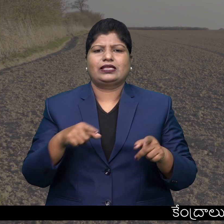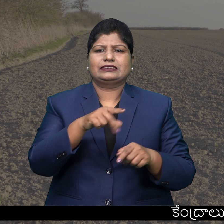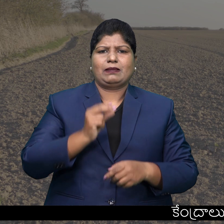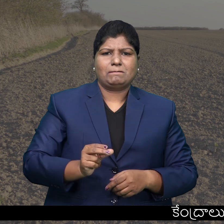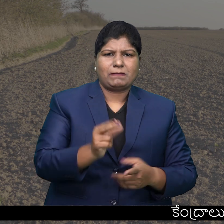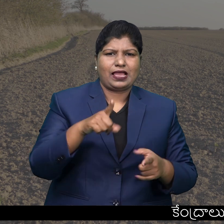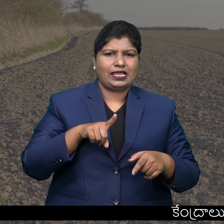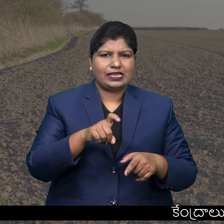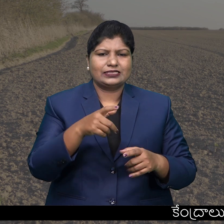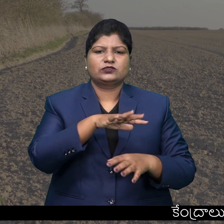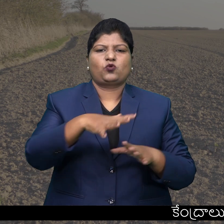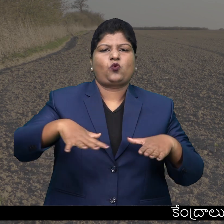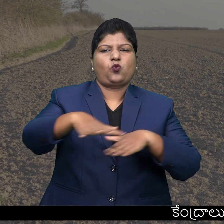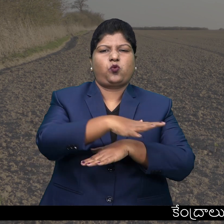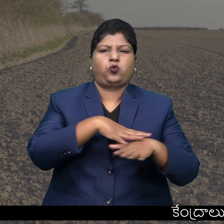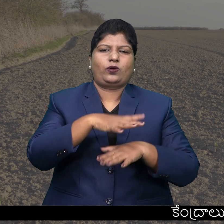కేంద్రాలుగా మారుతున్నాయి.